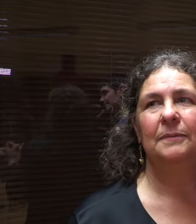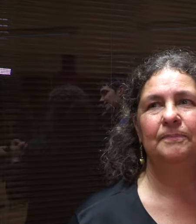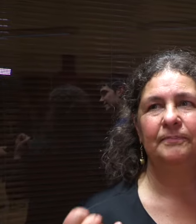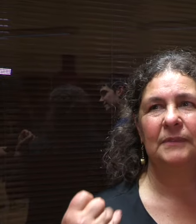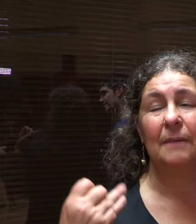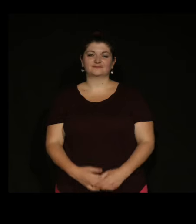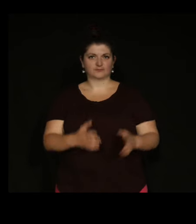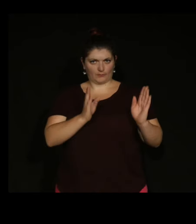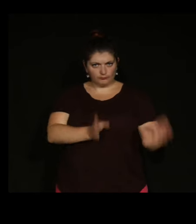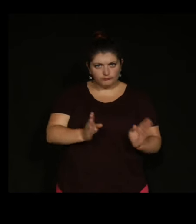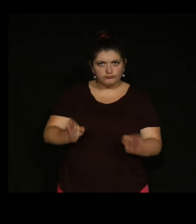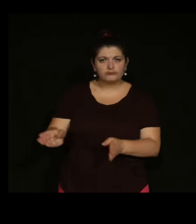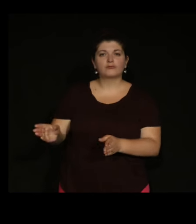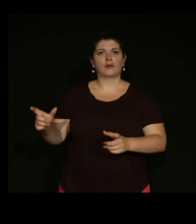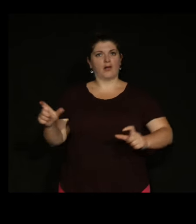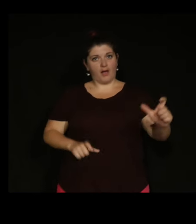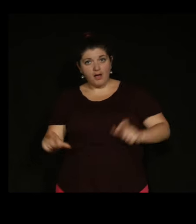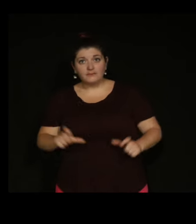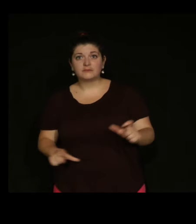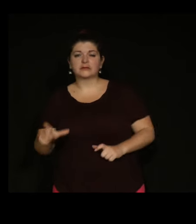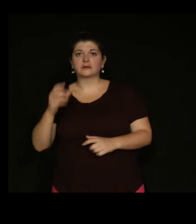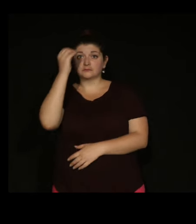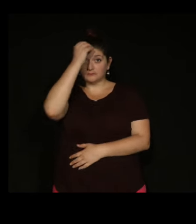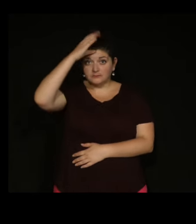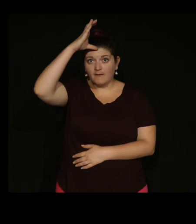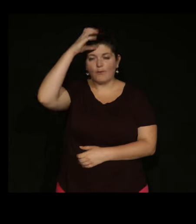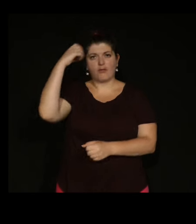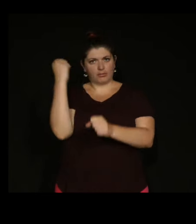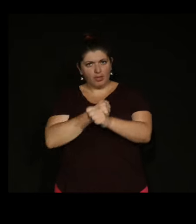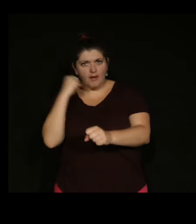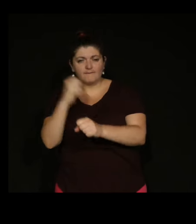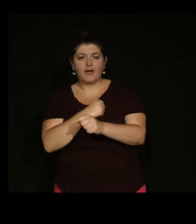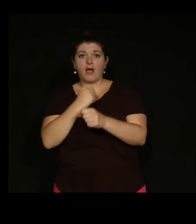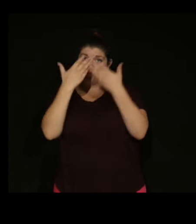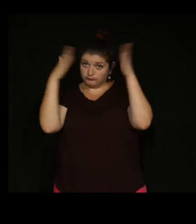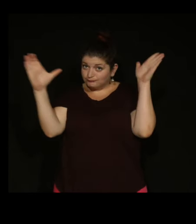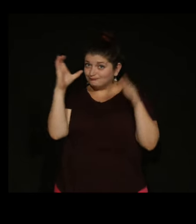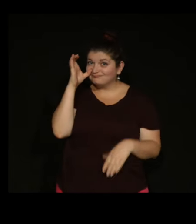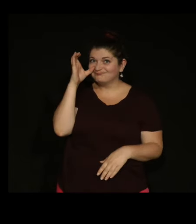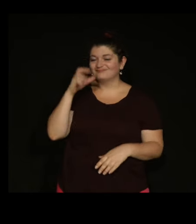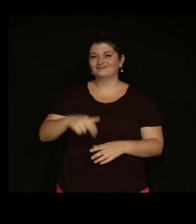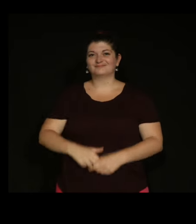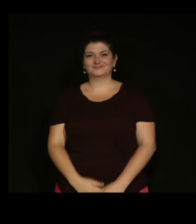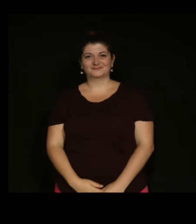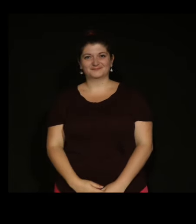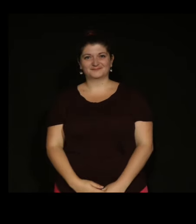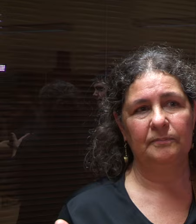Rigueur, camaraderie, savoir-faire, travail